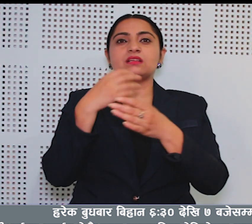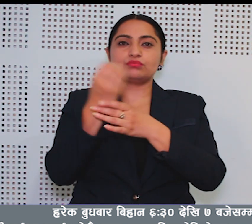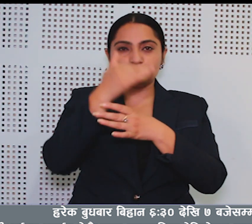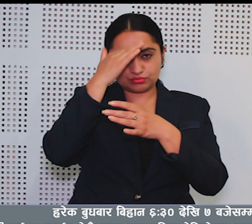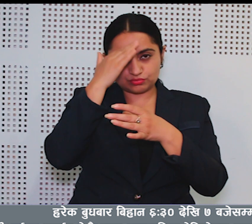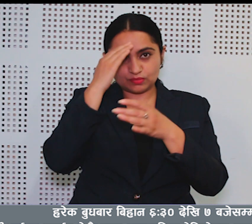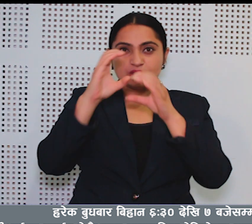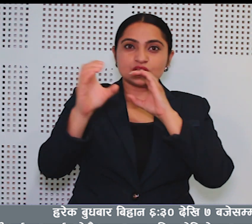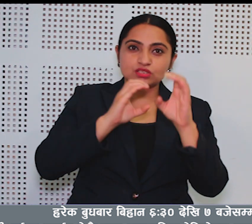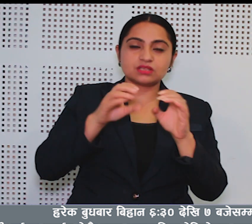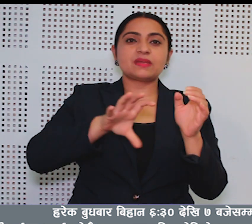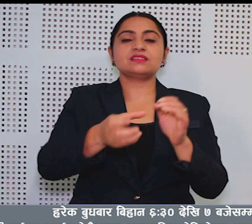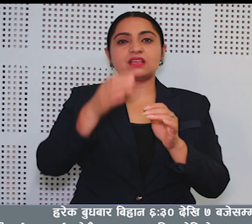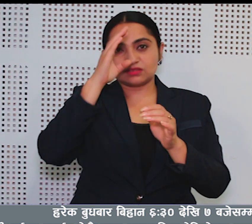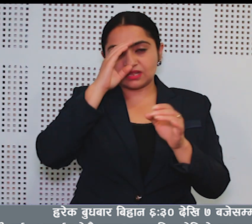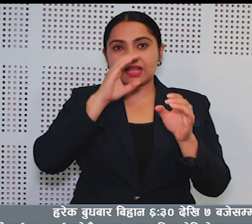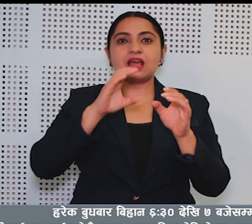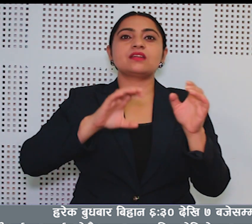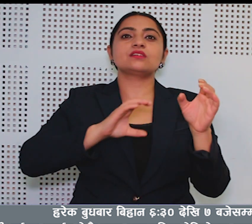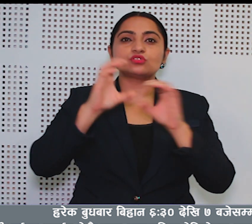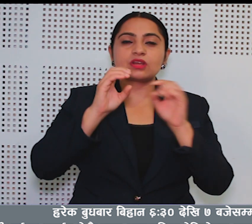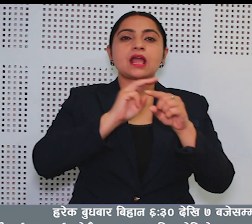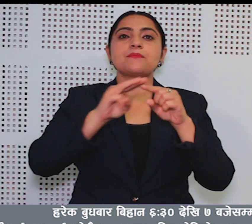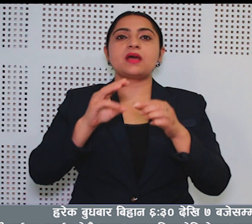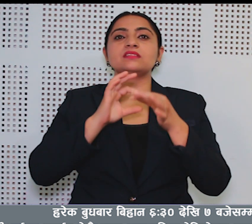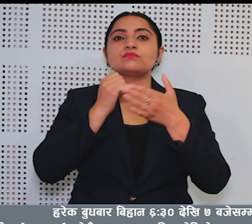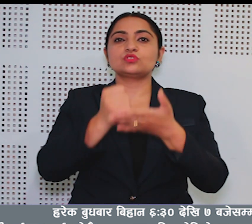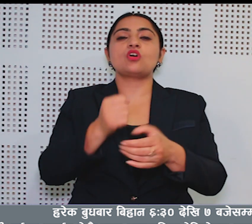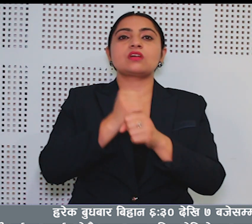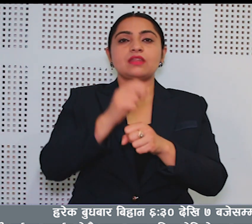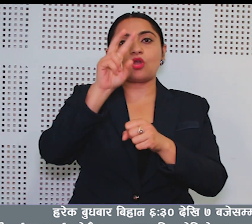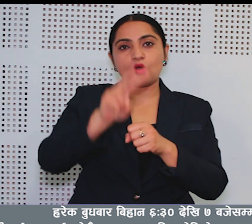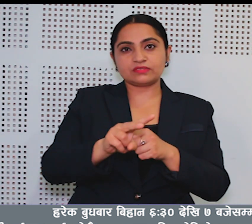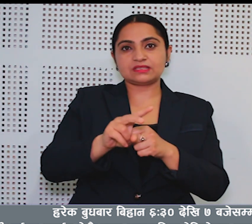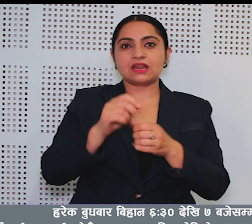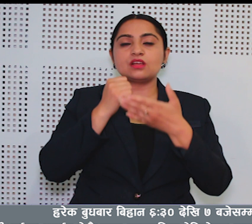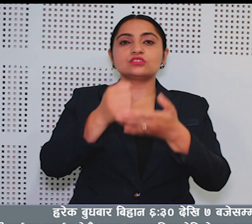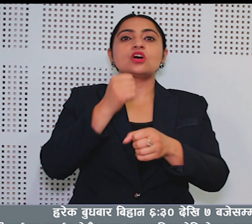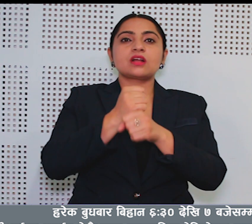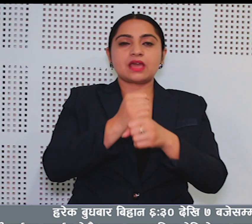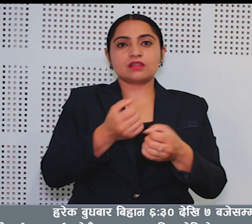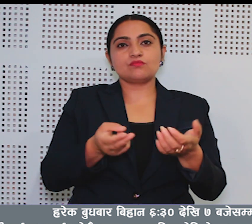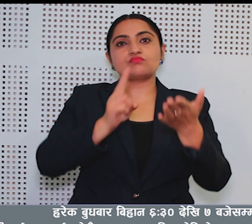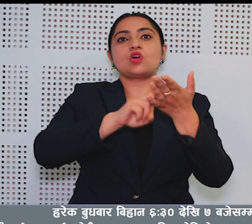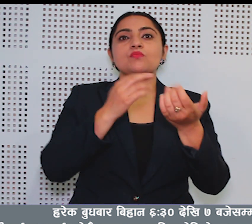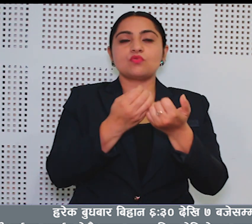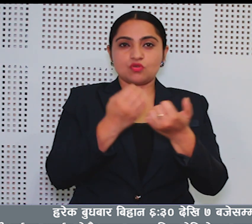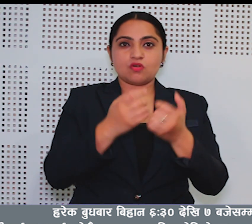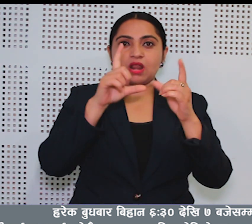सरकार र स्थानीय सञ्चार माध्यमको सहकार्यको अवस्था र सहकार्य बढाउन गर्नुपर्ने पहलका विषयमा चर्चा गर्यौं।